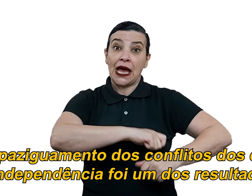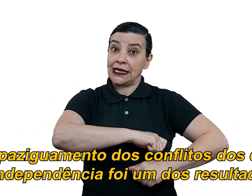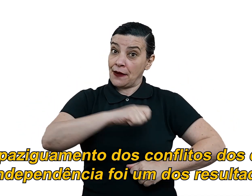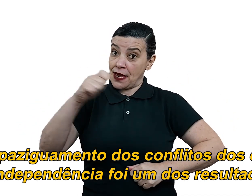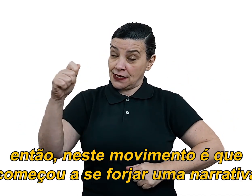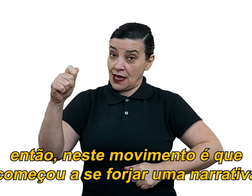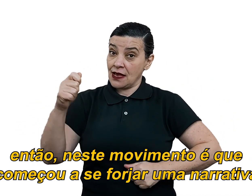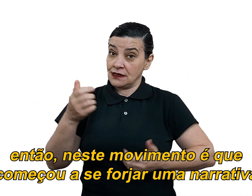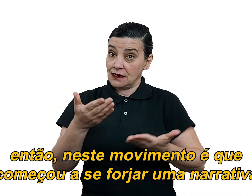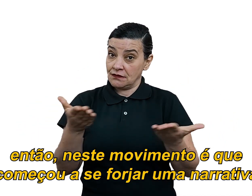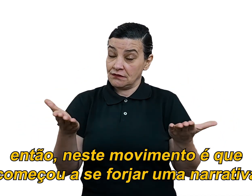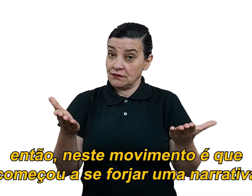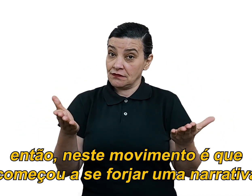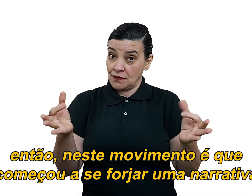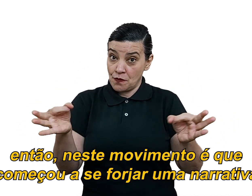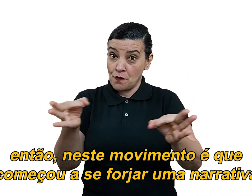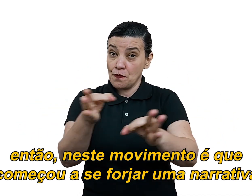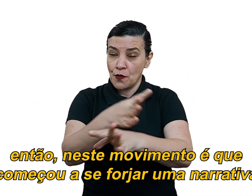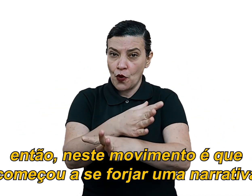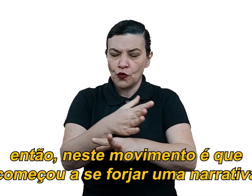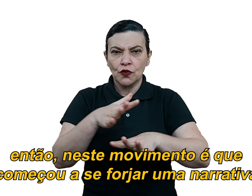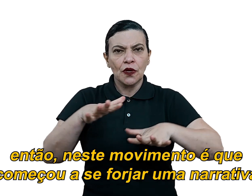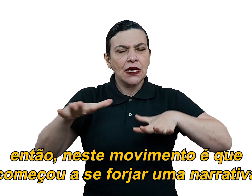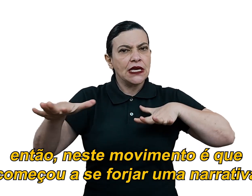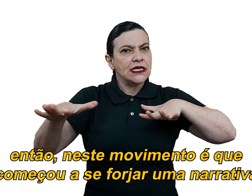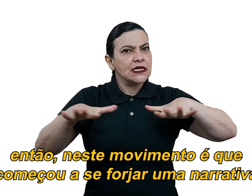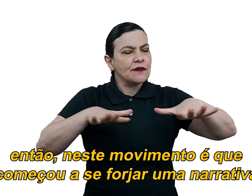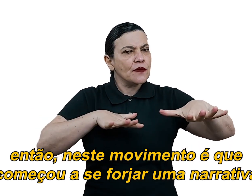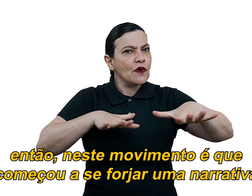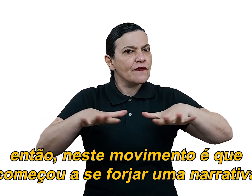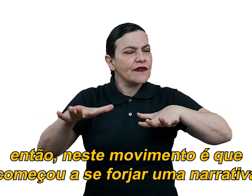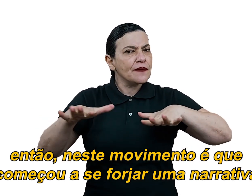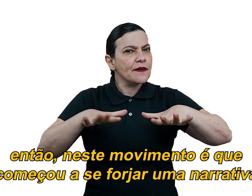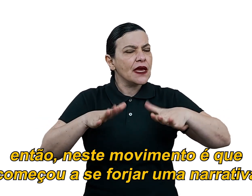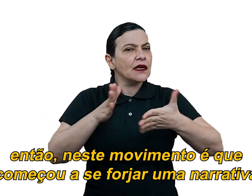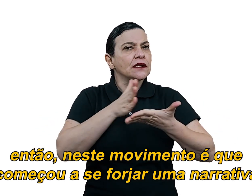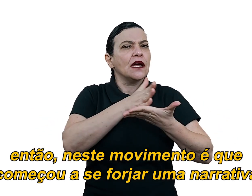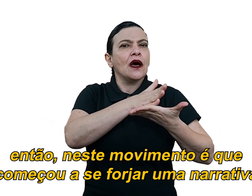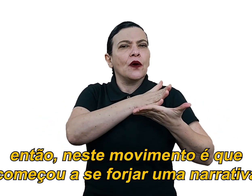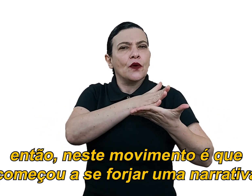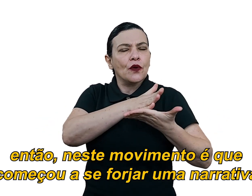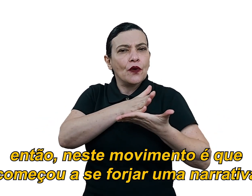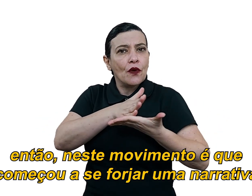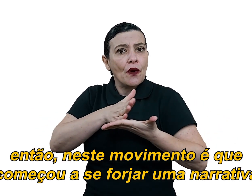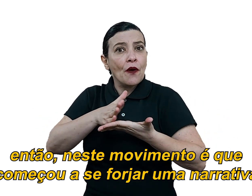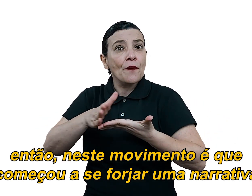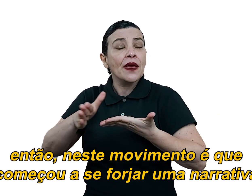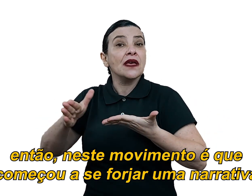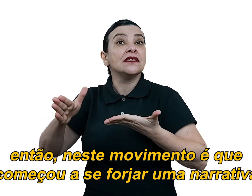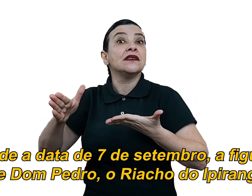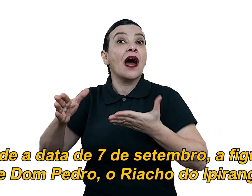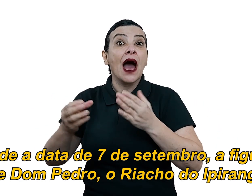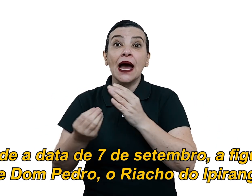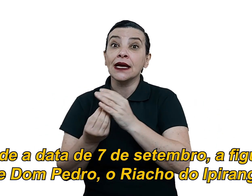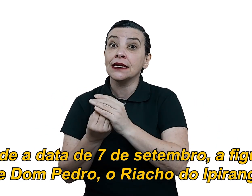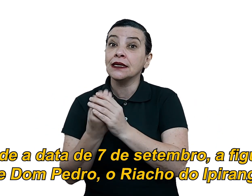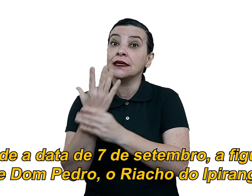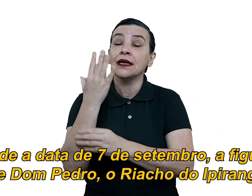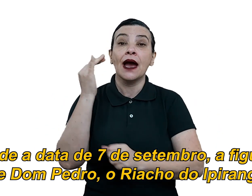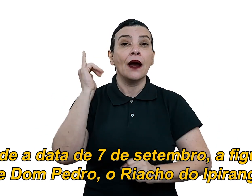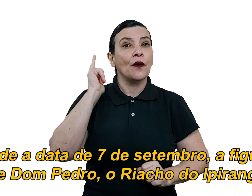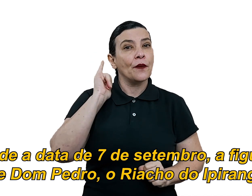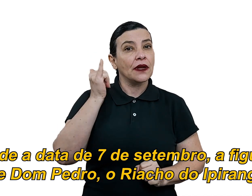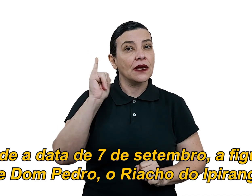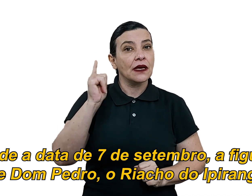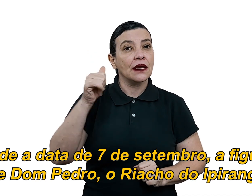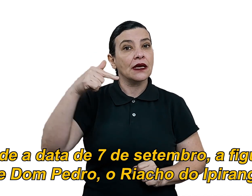dos resultados, então, neste movimento é que começou a se forjar uma narrativa aonde